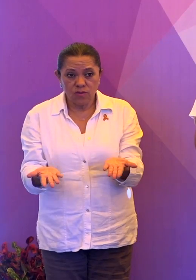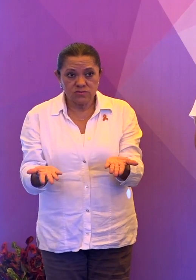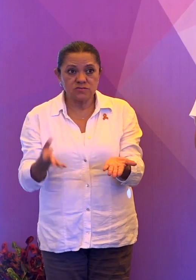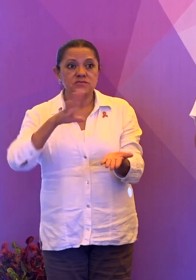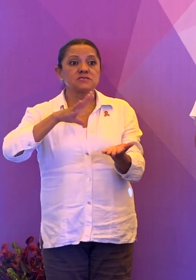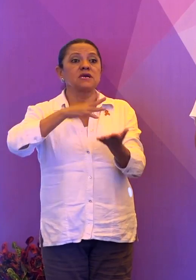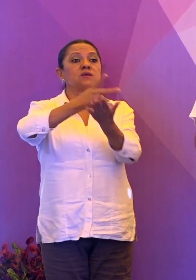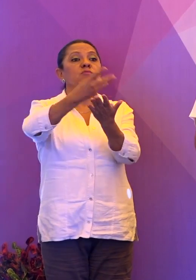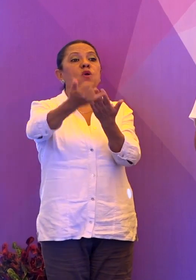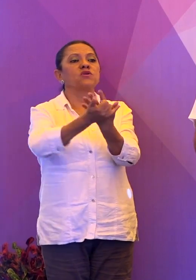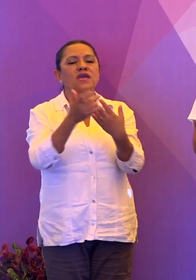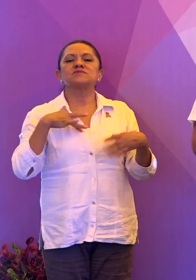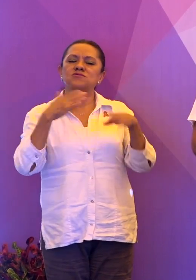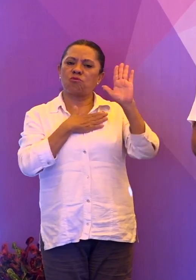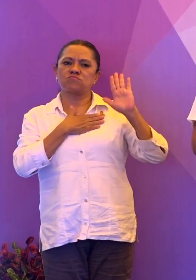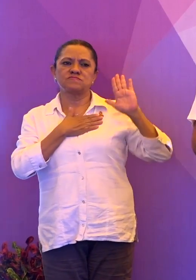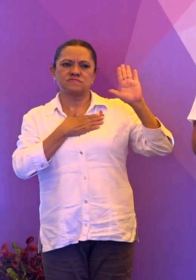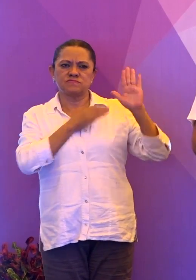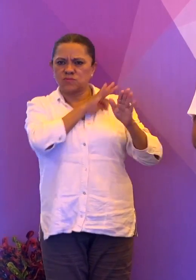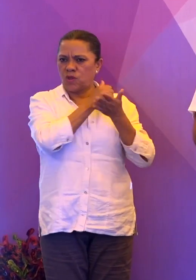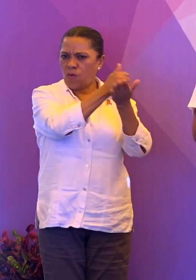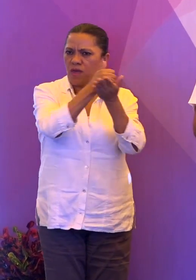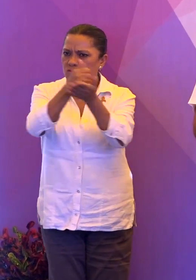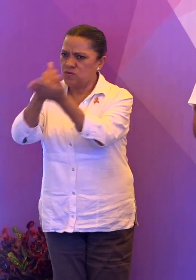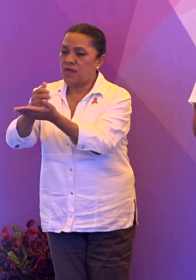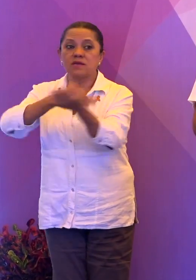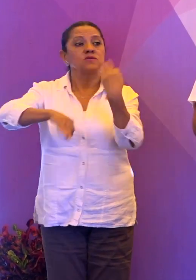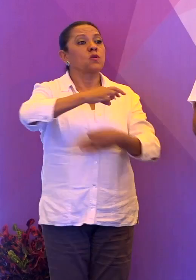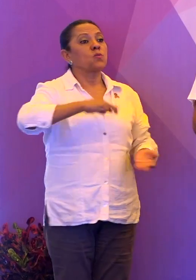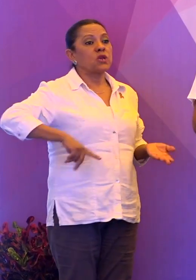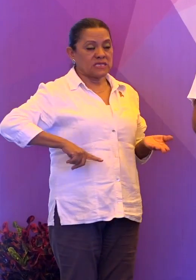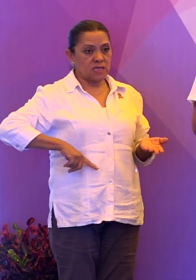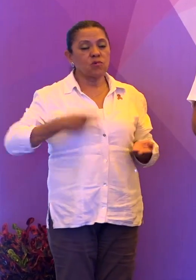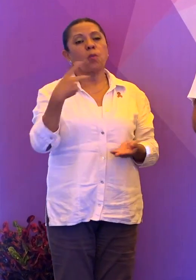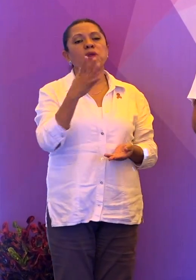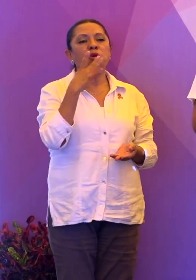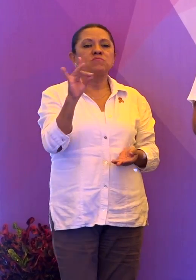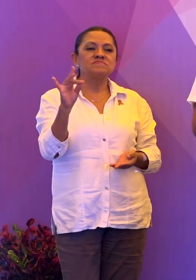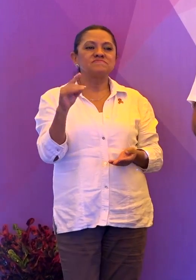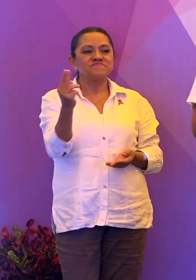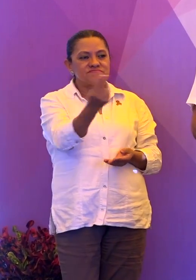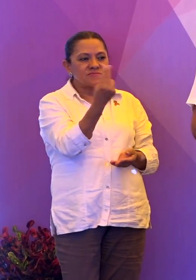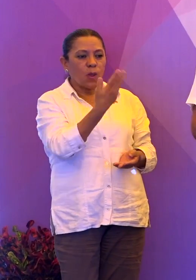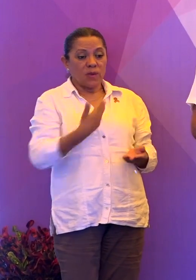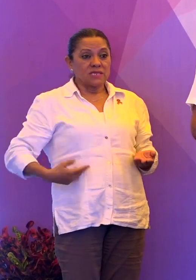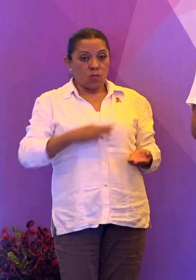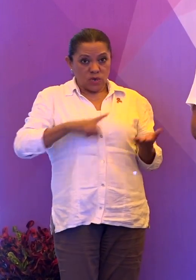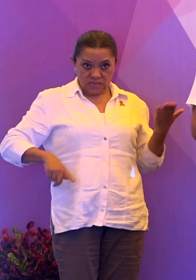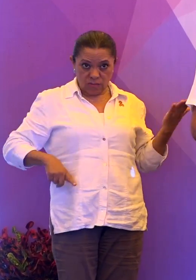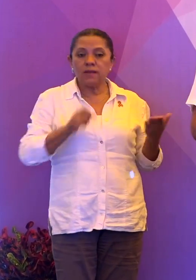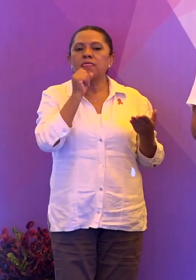Hay proyectos que estoy comprometido en poder ayudar a todos los municipios. Simplemente que ellos, los presidentes municipales, también